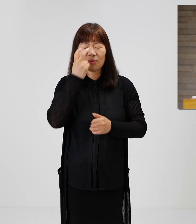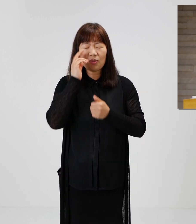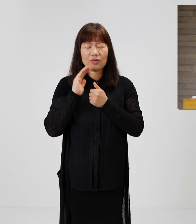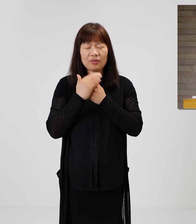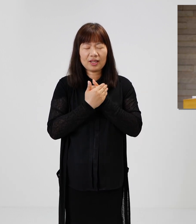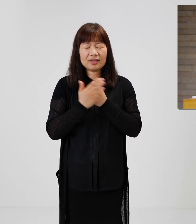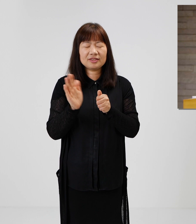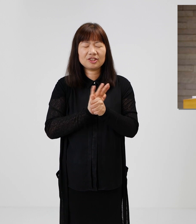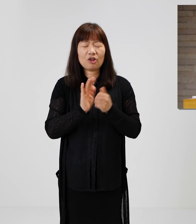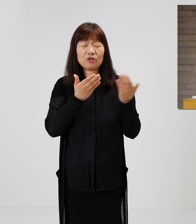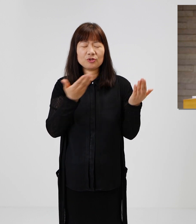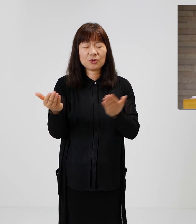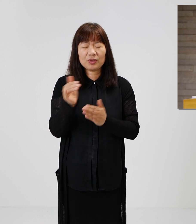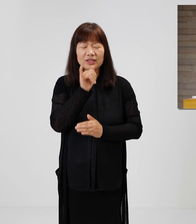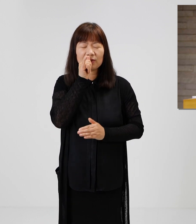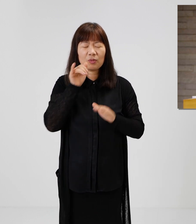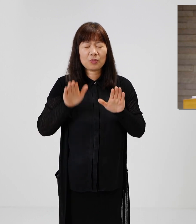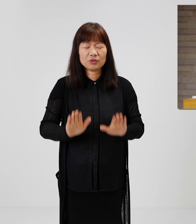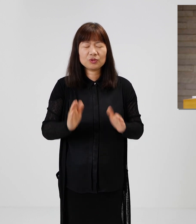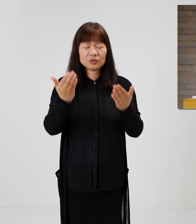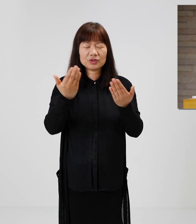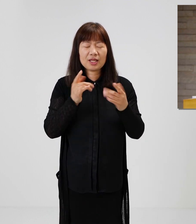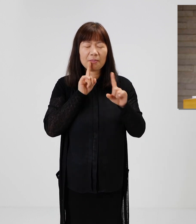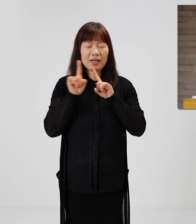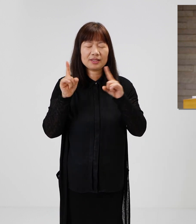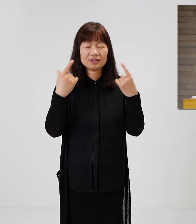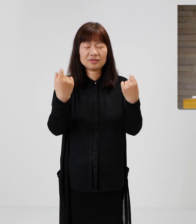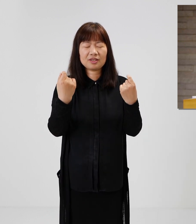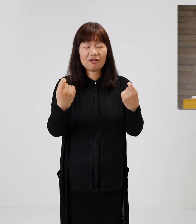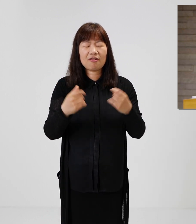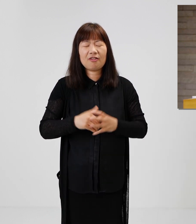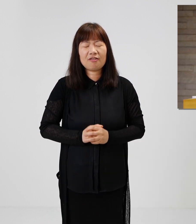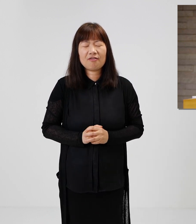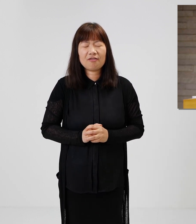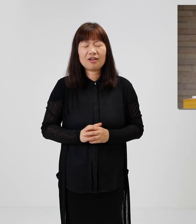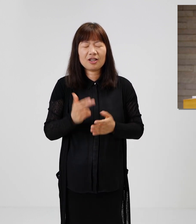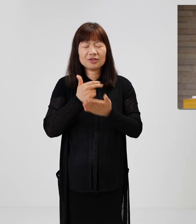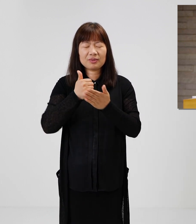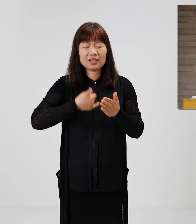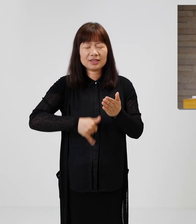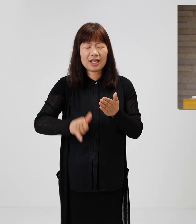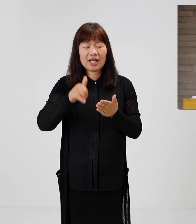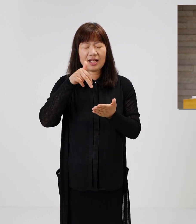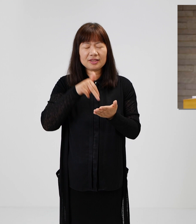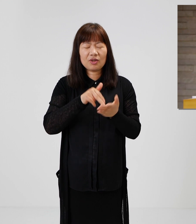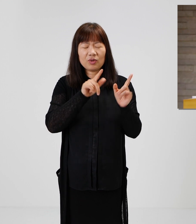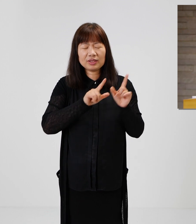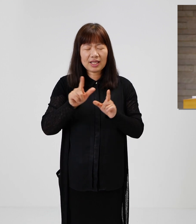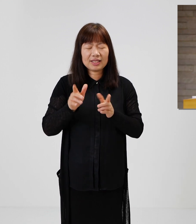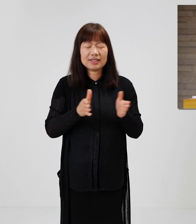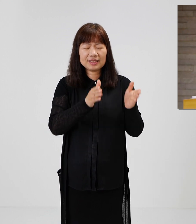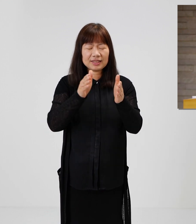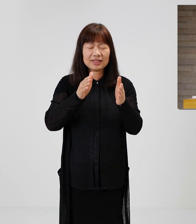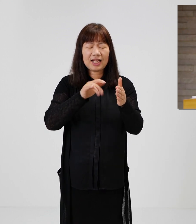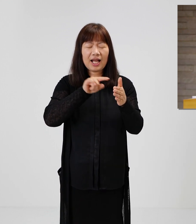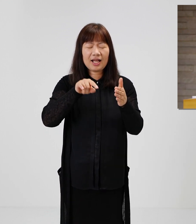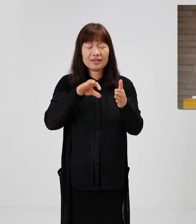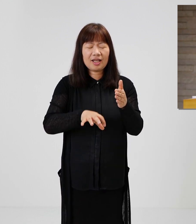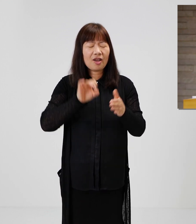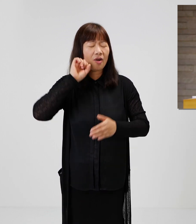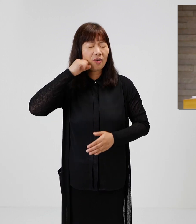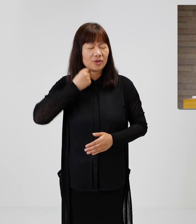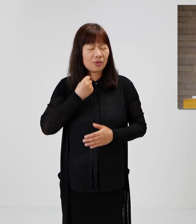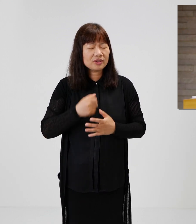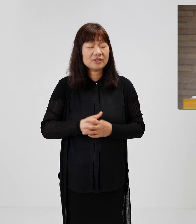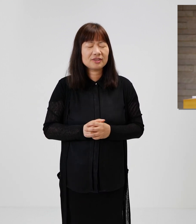어루만져 주시고 오늘 주신 말씀처럼 주님의 자녀로 살아가는 이 길에